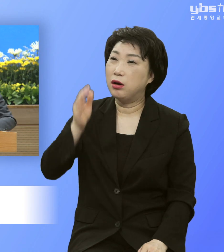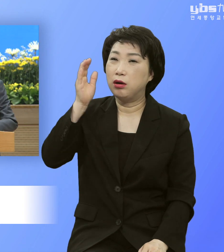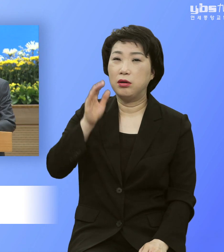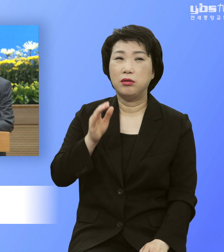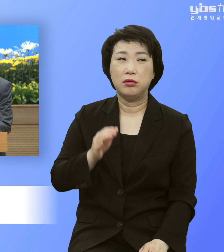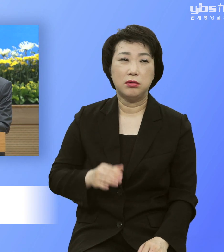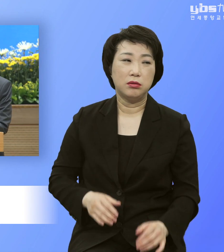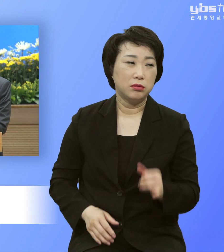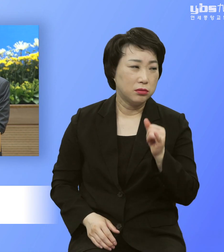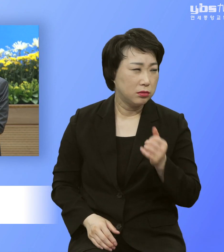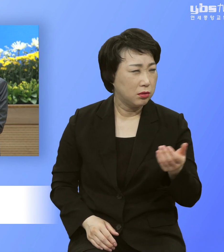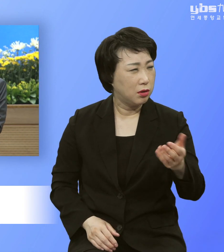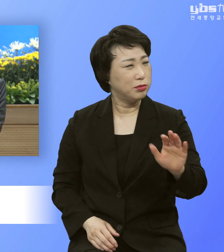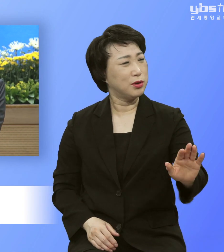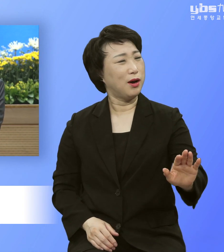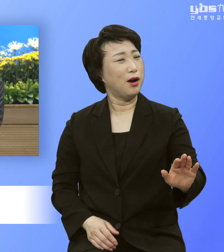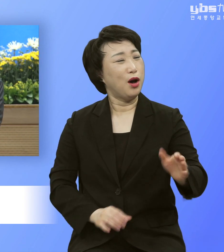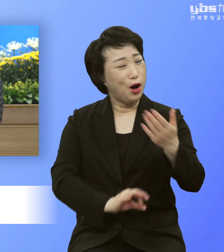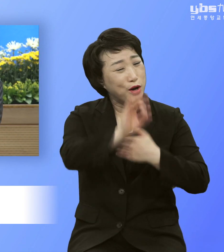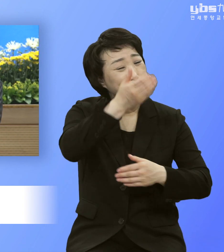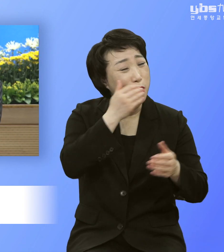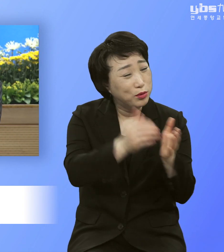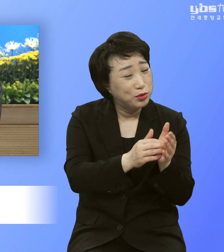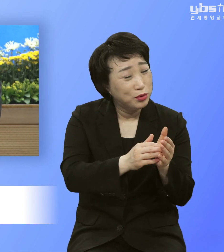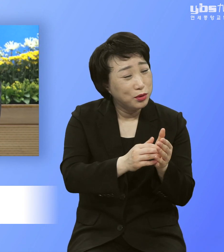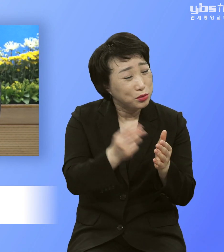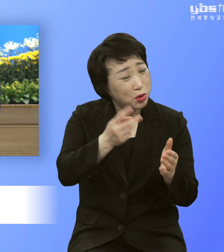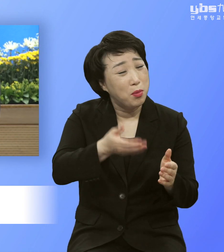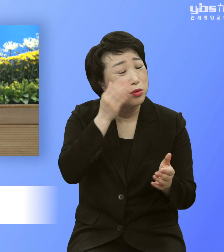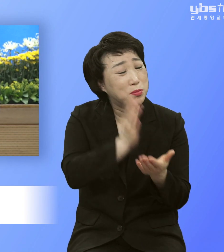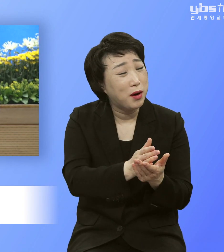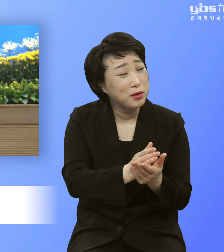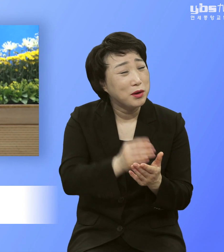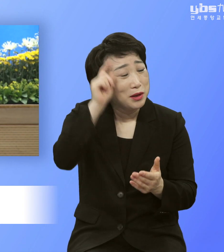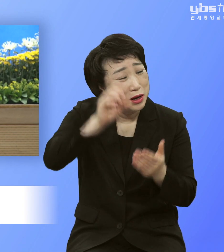여러분은 아침 먹었으면 다시는 먹지 말지 또 내일 아침 또 먹어요?